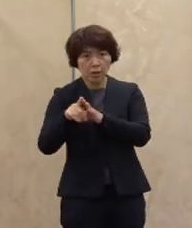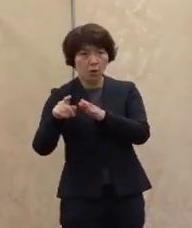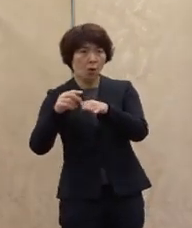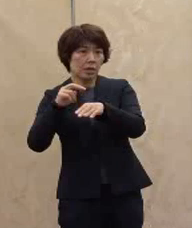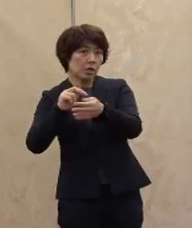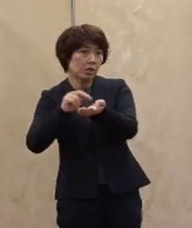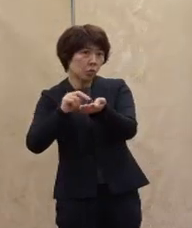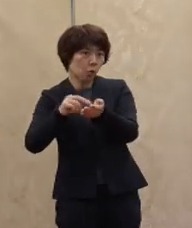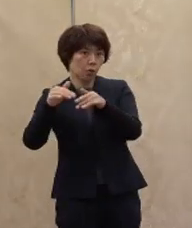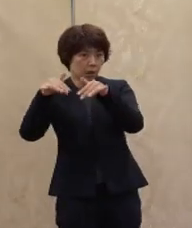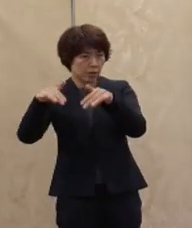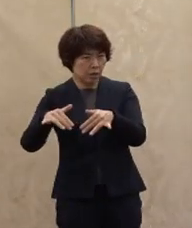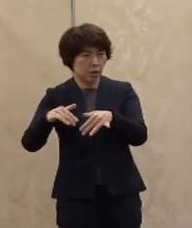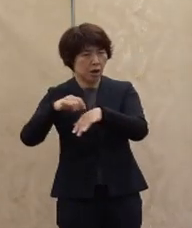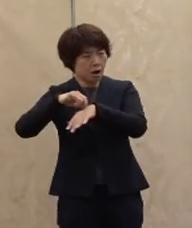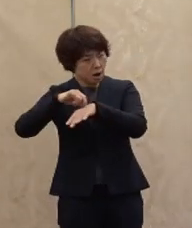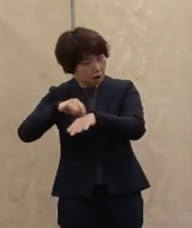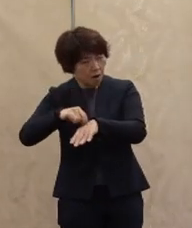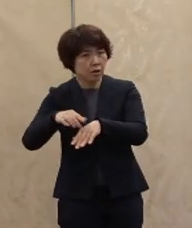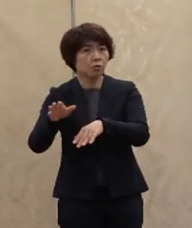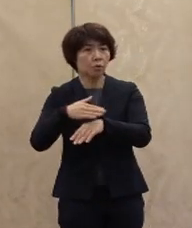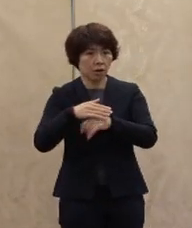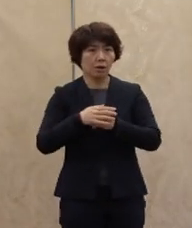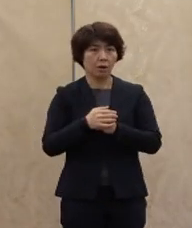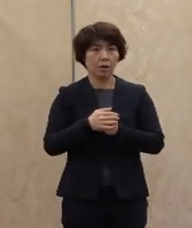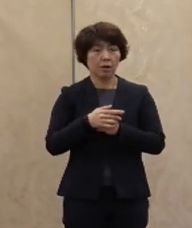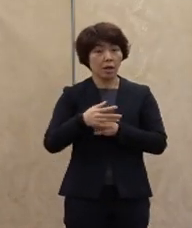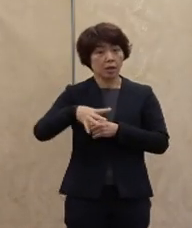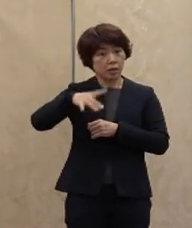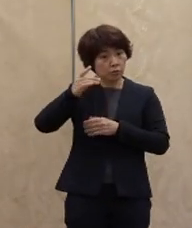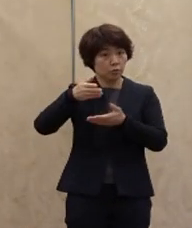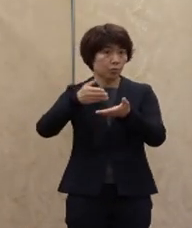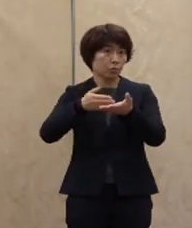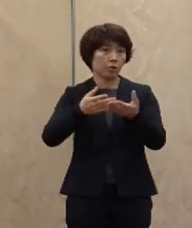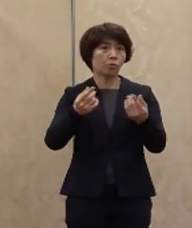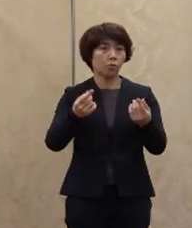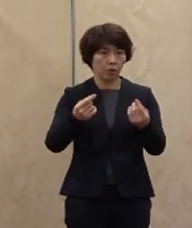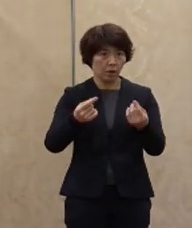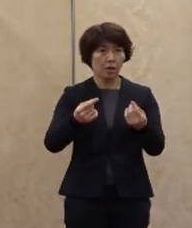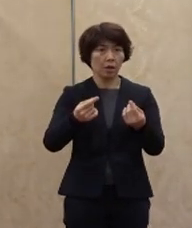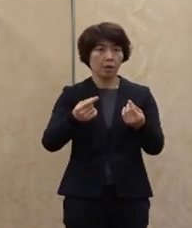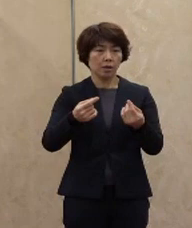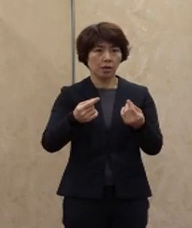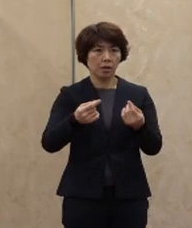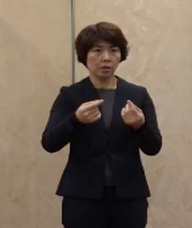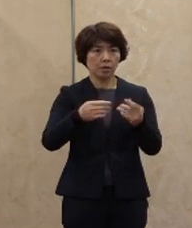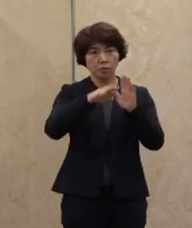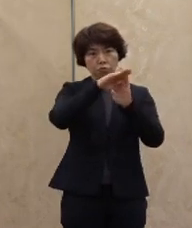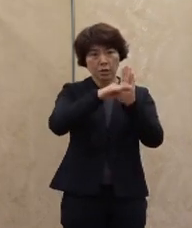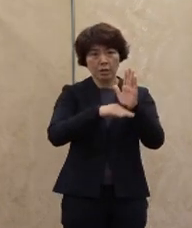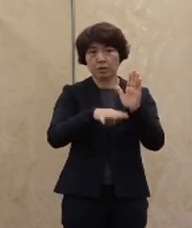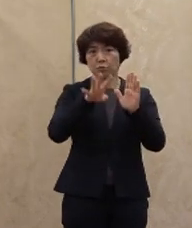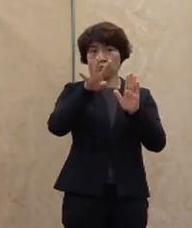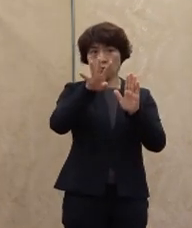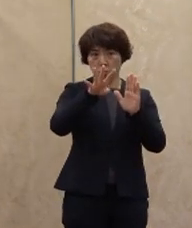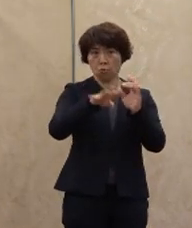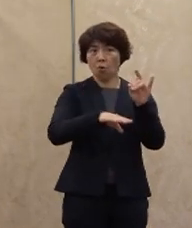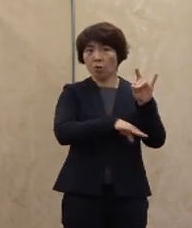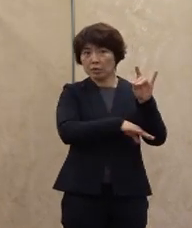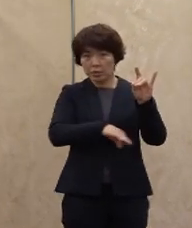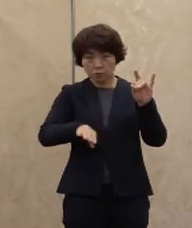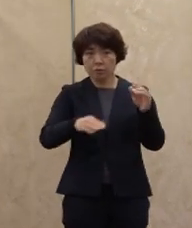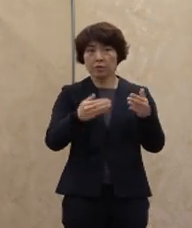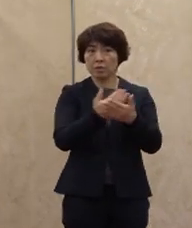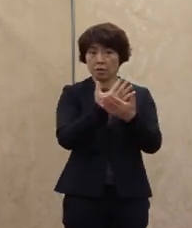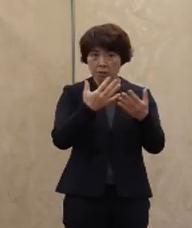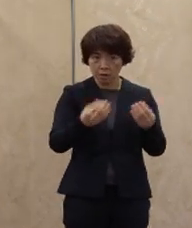迫、冒頭僕はいろいろ申しましたけど、そういったことを踏まえて、まあ、当然ステージ4の基準に、まあ、達しているわけですけど、ステージ